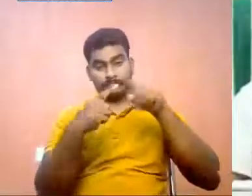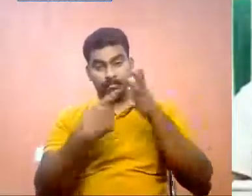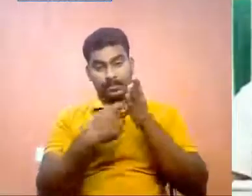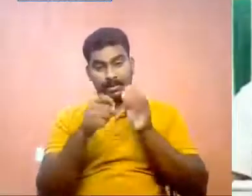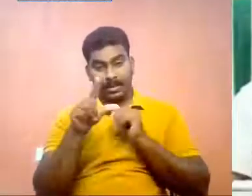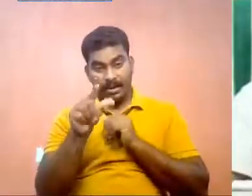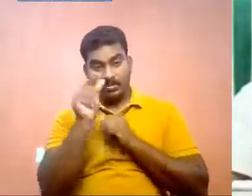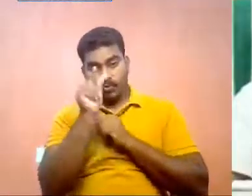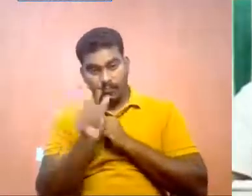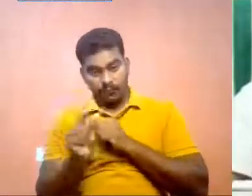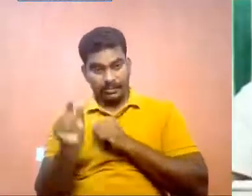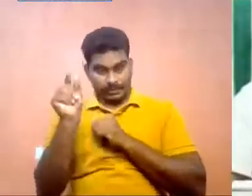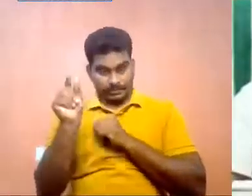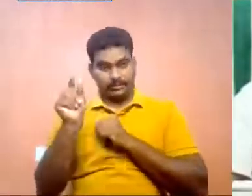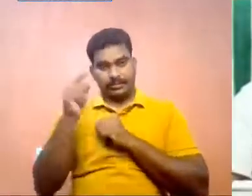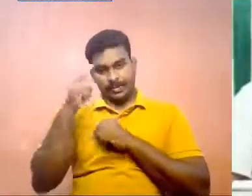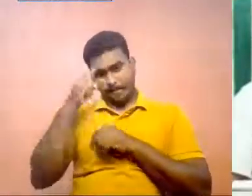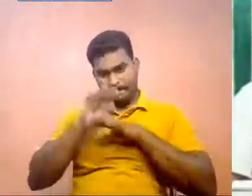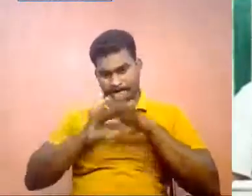ICMRന്റെ അനുമതി മാത്രമേ വേണ്ടൂ.